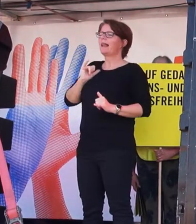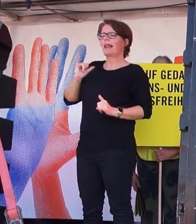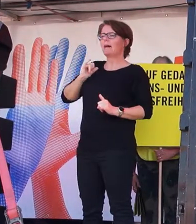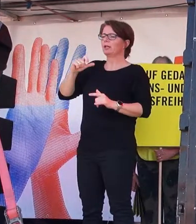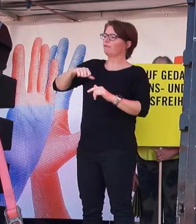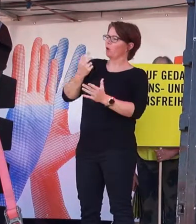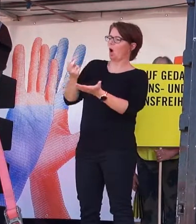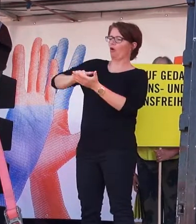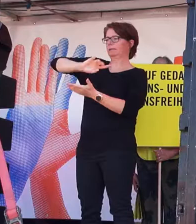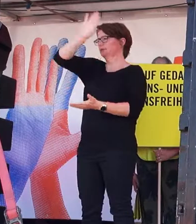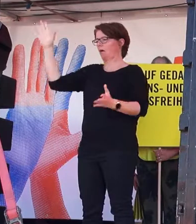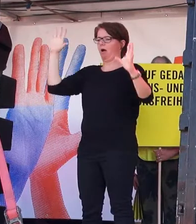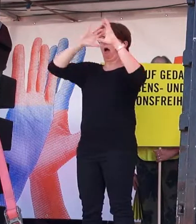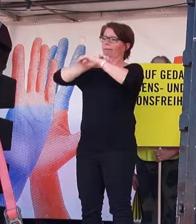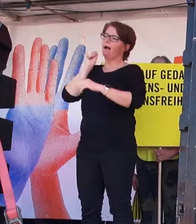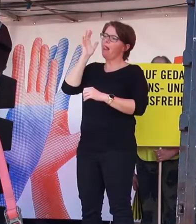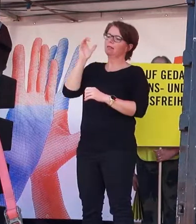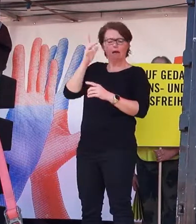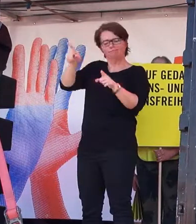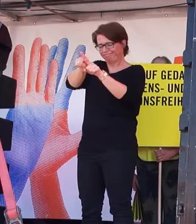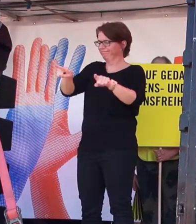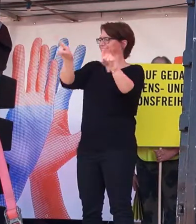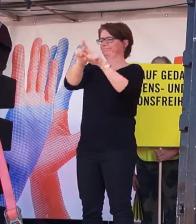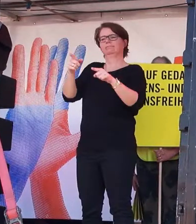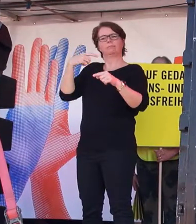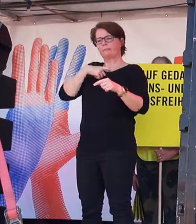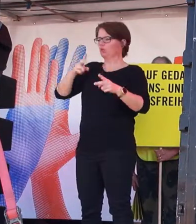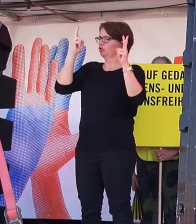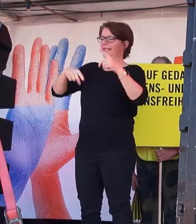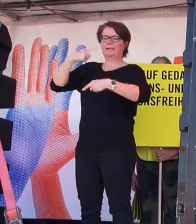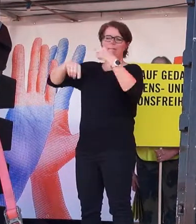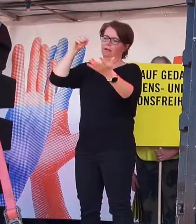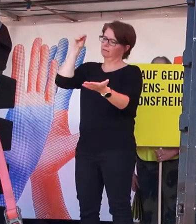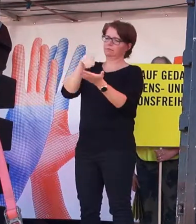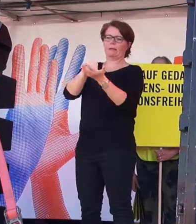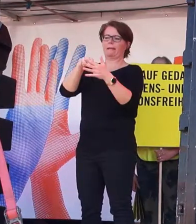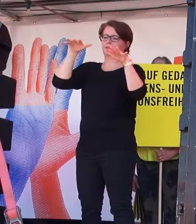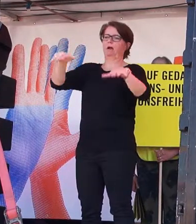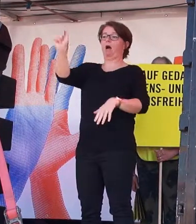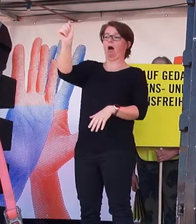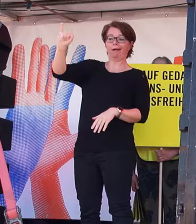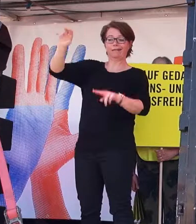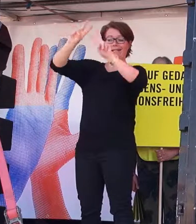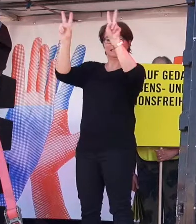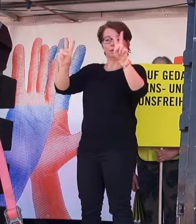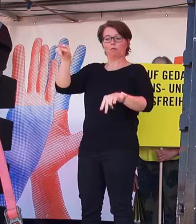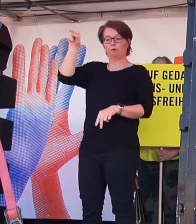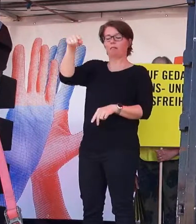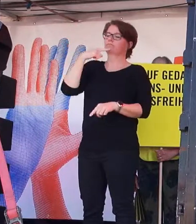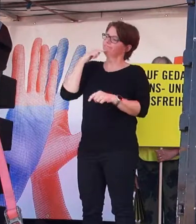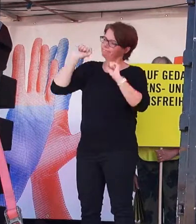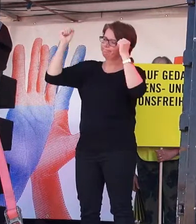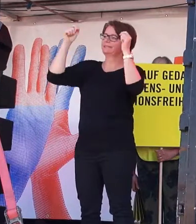viele hunderttausend Menschen bei Amnesty aktiv das weltweit immer wieder und tagtäglich tun, von denen ich euch